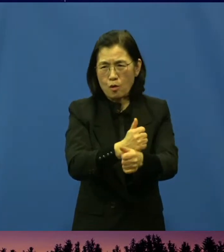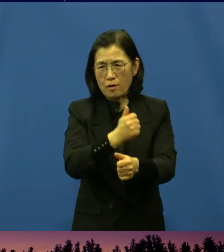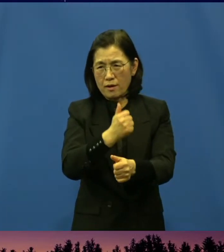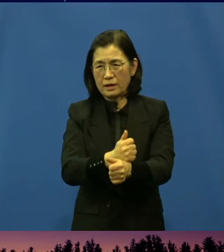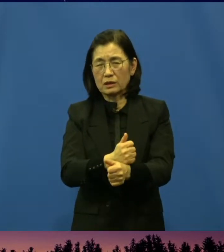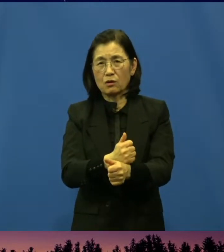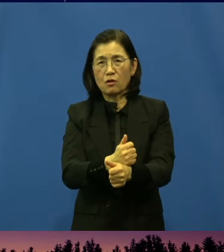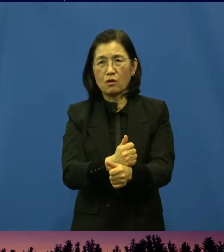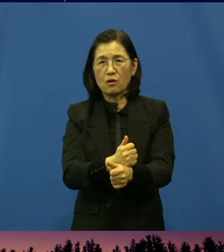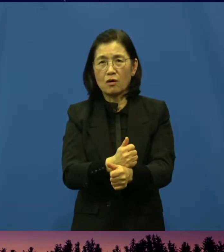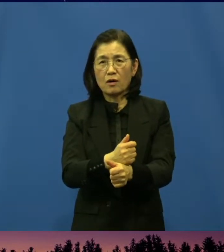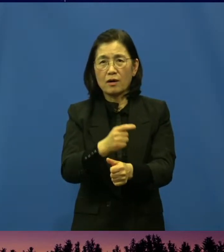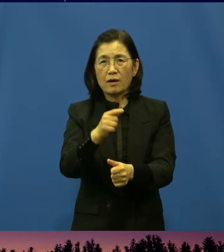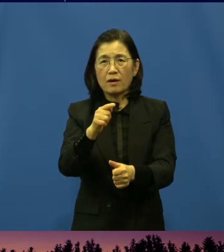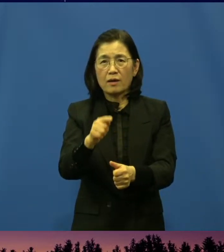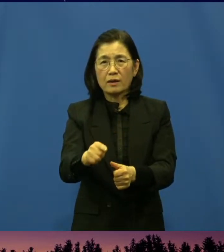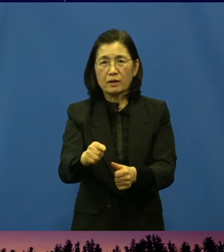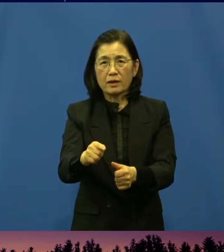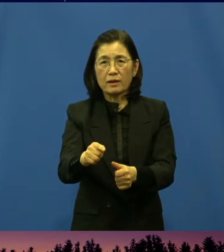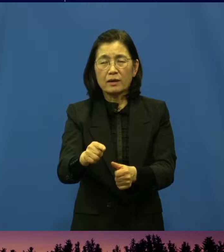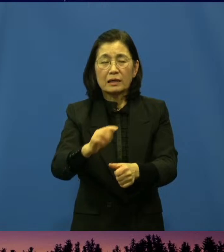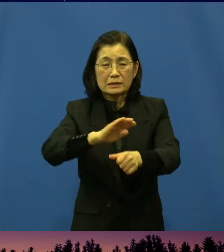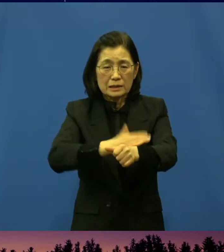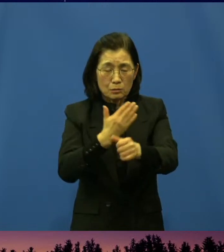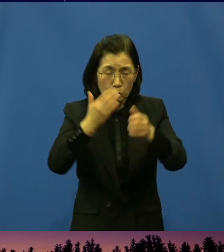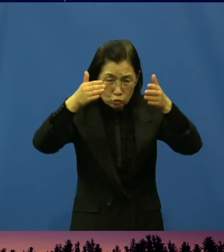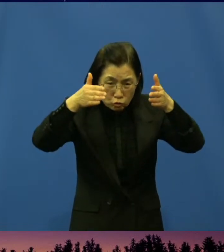돼요? 시간의 낭비가 오는 거예요.